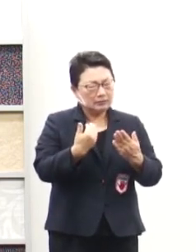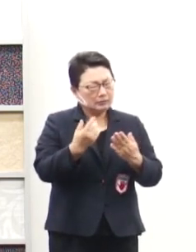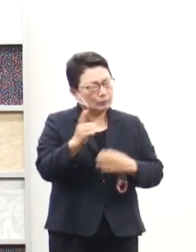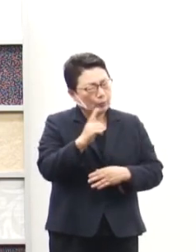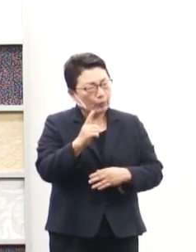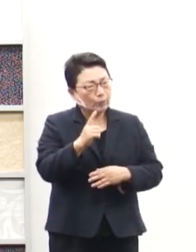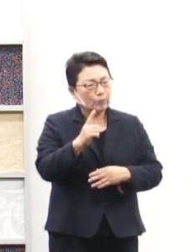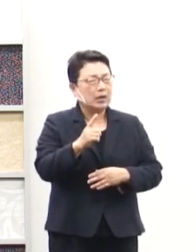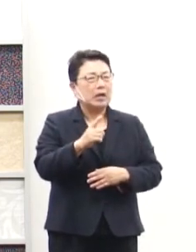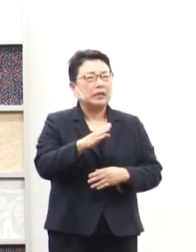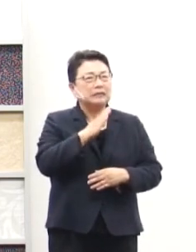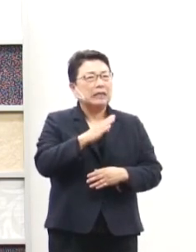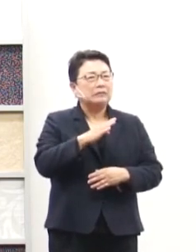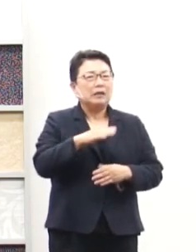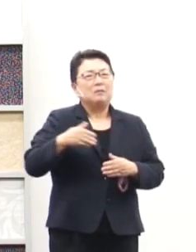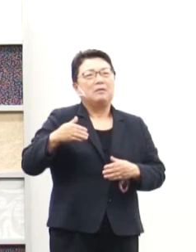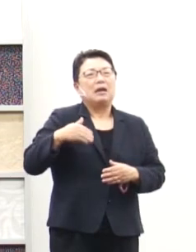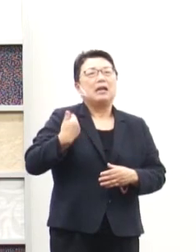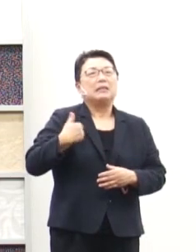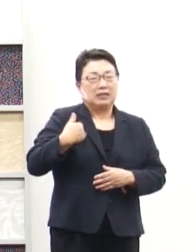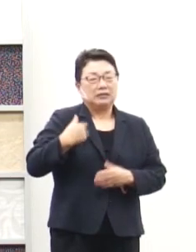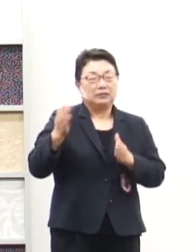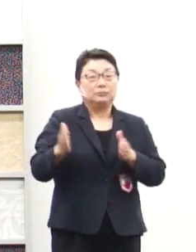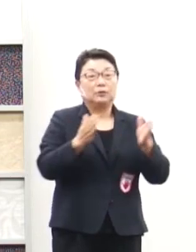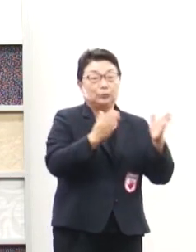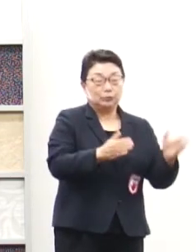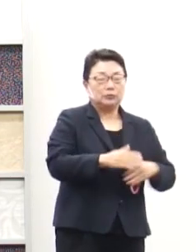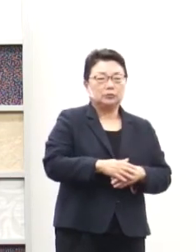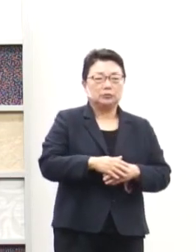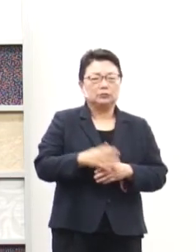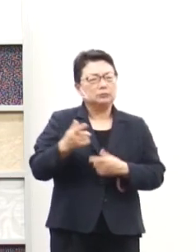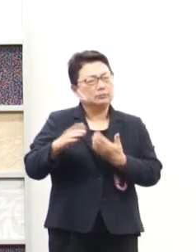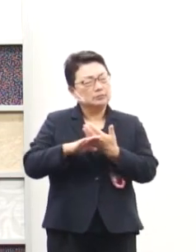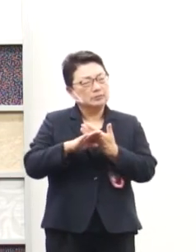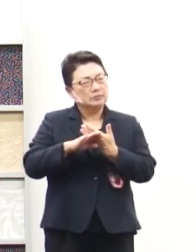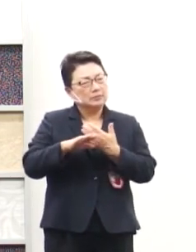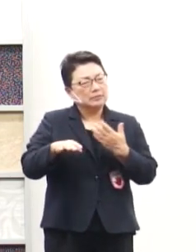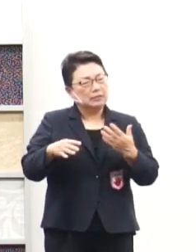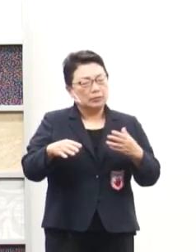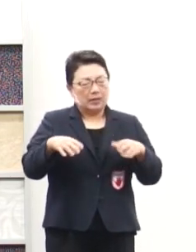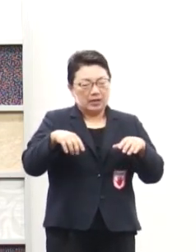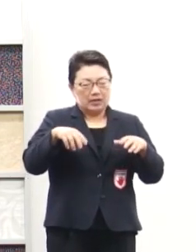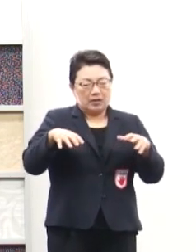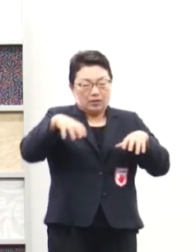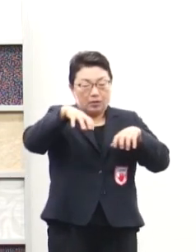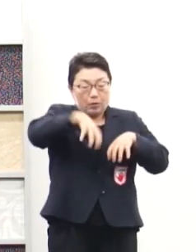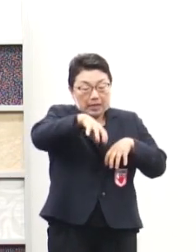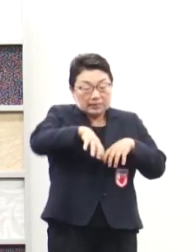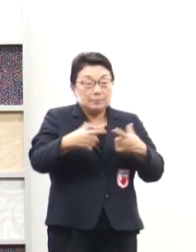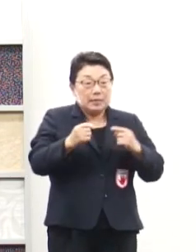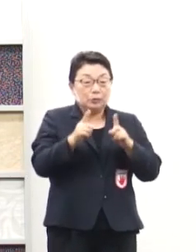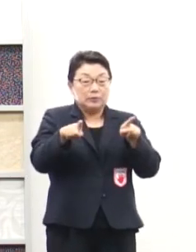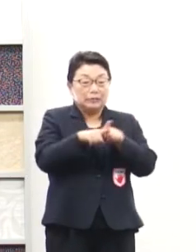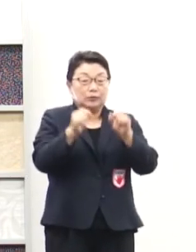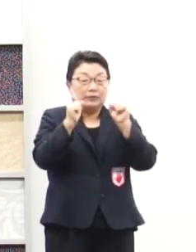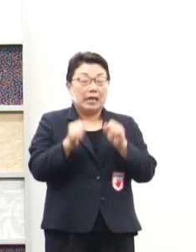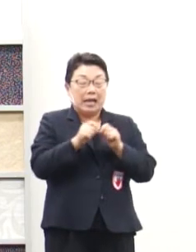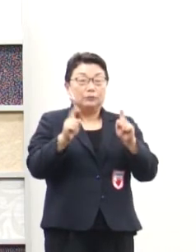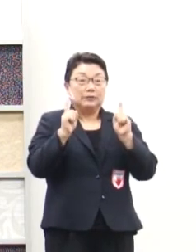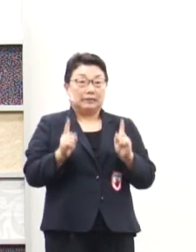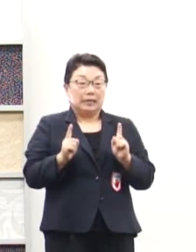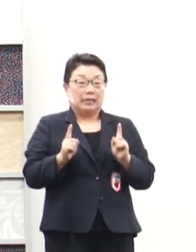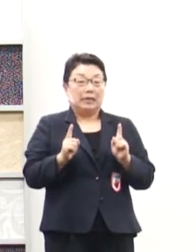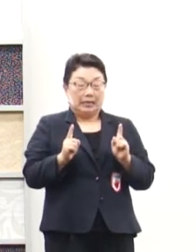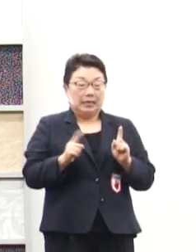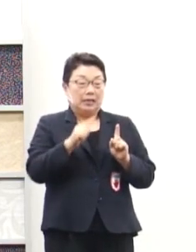は応じては分かっていません。一方で、同じような空間に長くいらっしゃった方で、片方